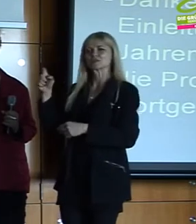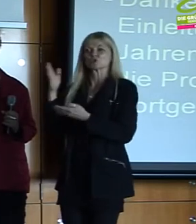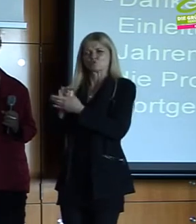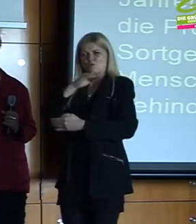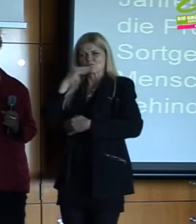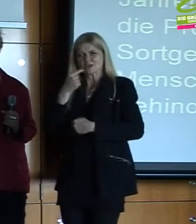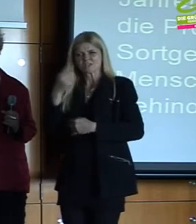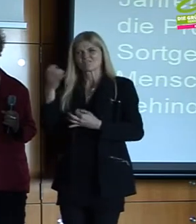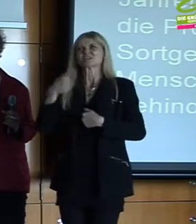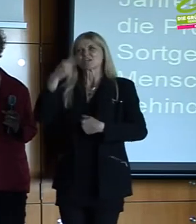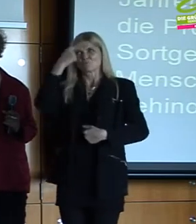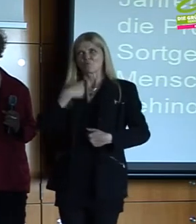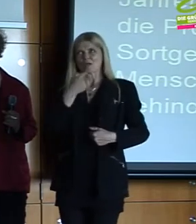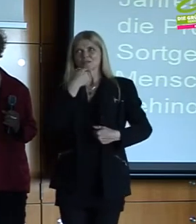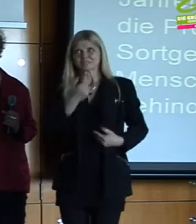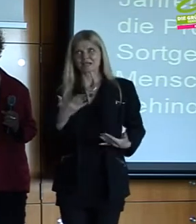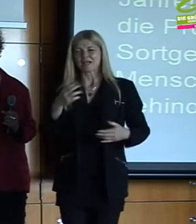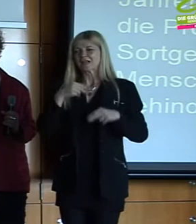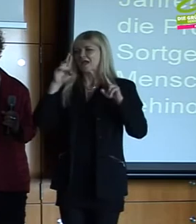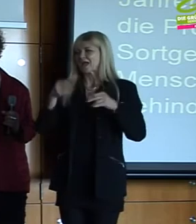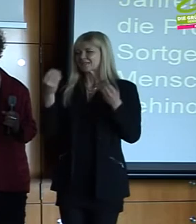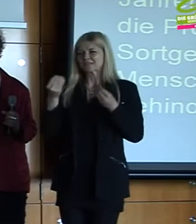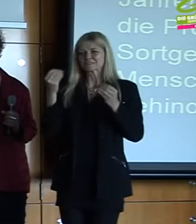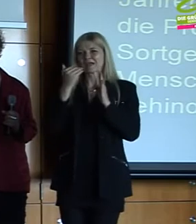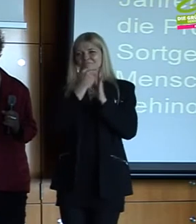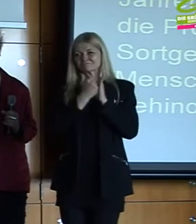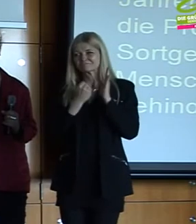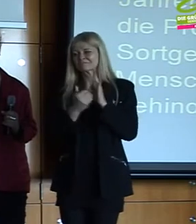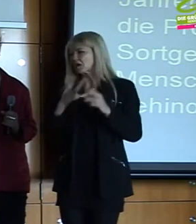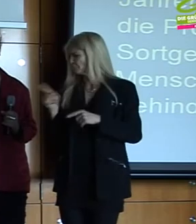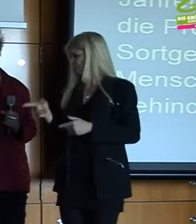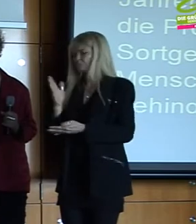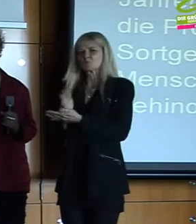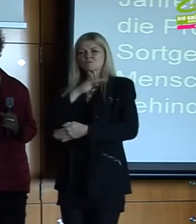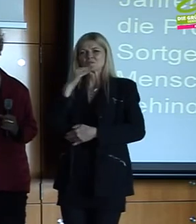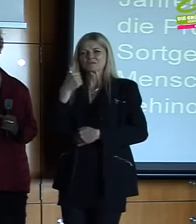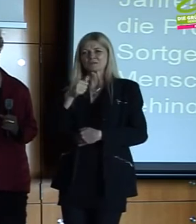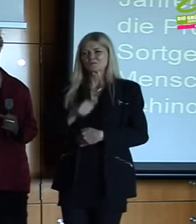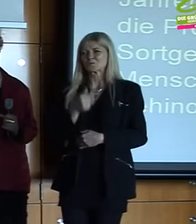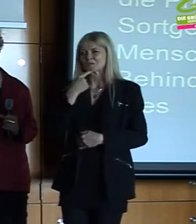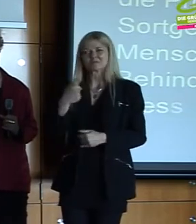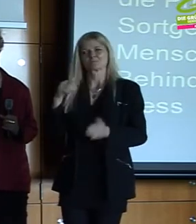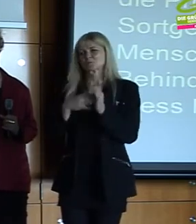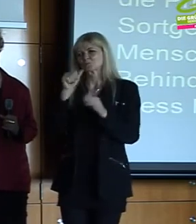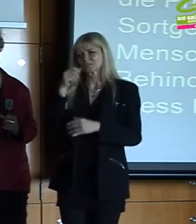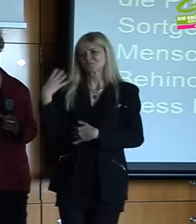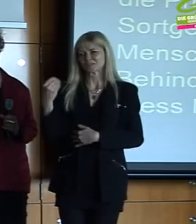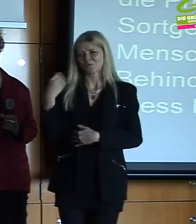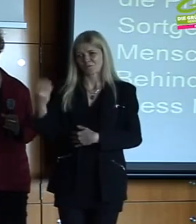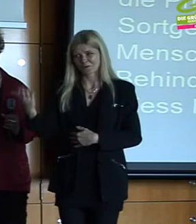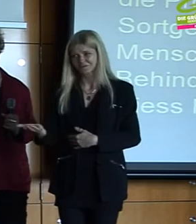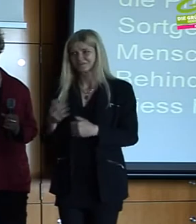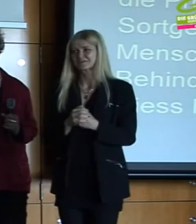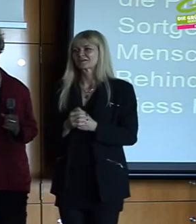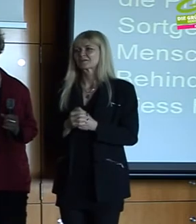wollte eigentlich auch noch ganz gern auf die rechtlichen Standpunkte ausgehen, aber da haben Sie schon sehr vieles dazu gesagt, braucht keine Wiederholung. Aber was ich